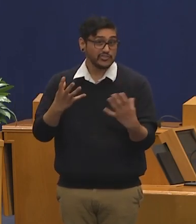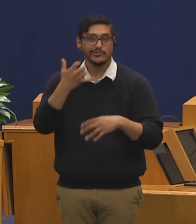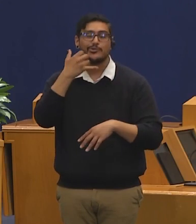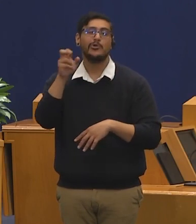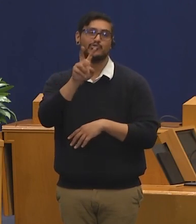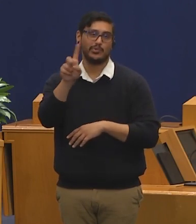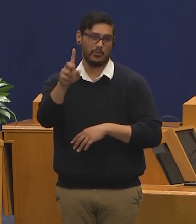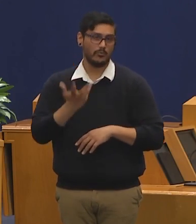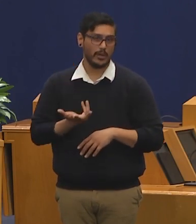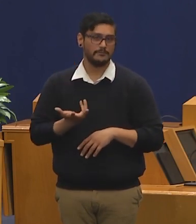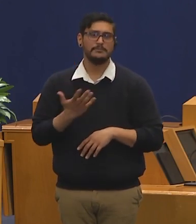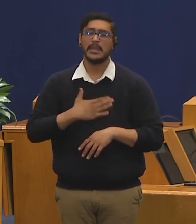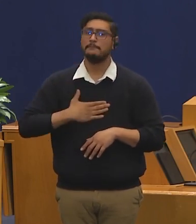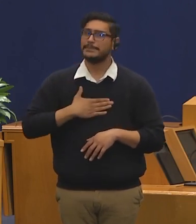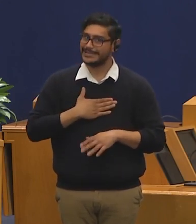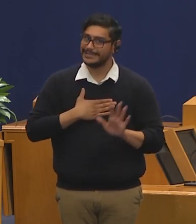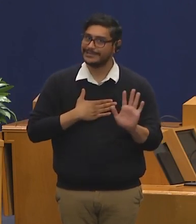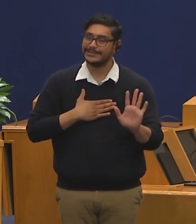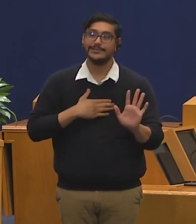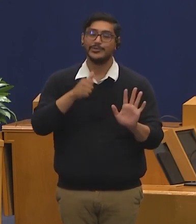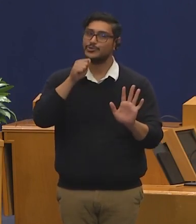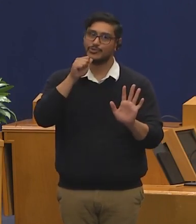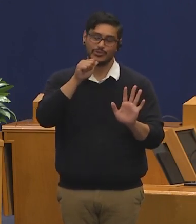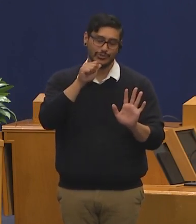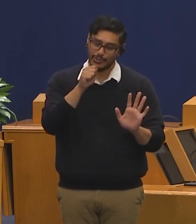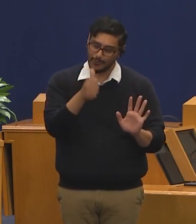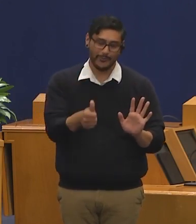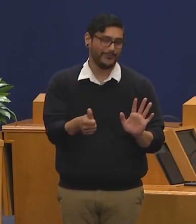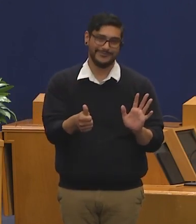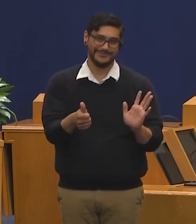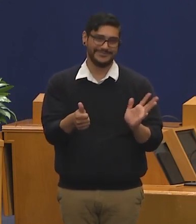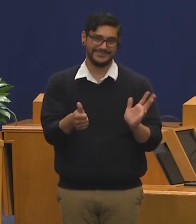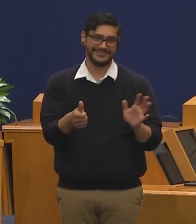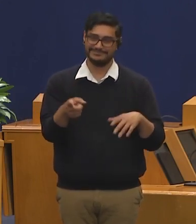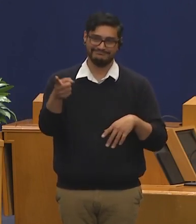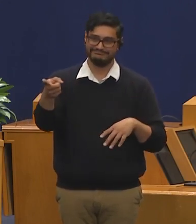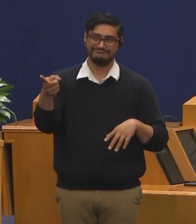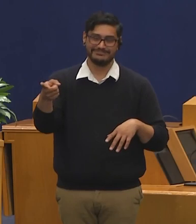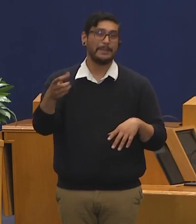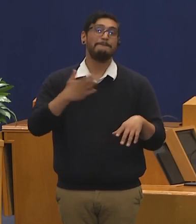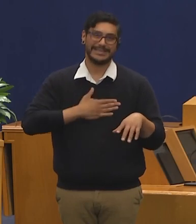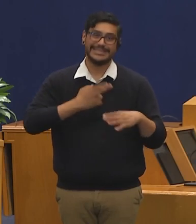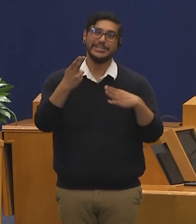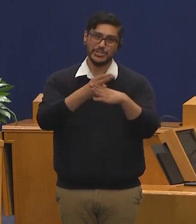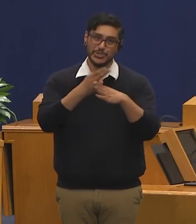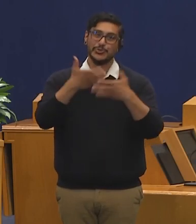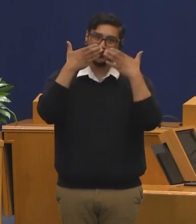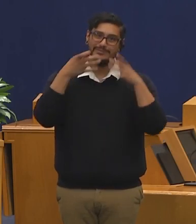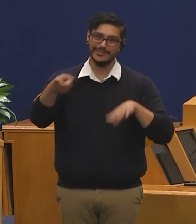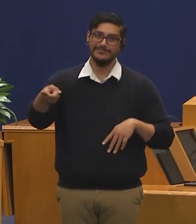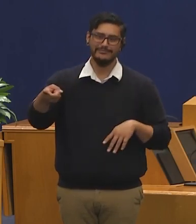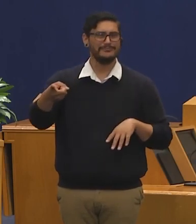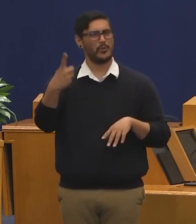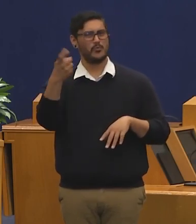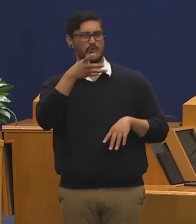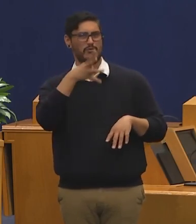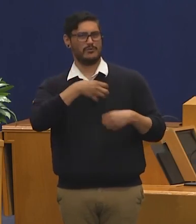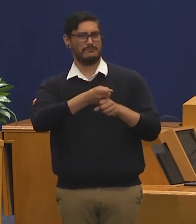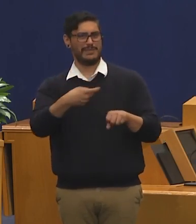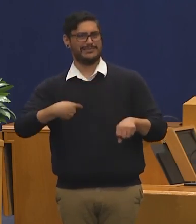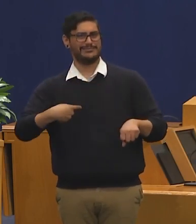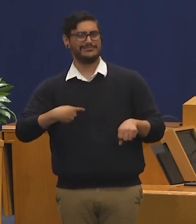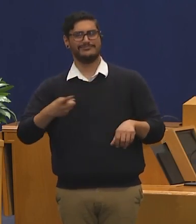por favor, no niegan, póngase la máscara. Tengo uno aquí que me lo hizo una mujer de